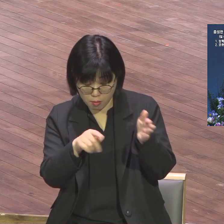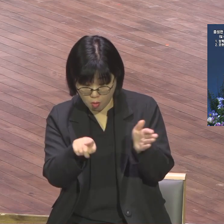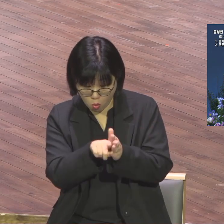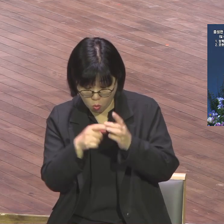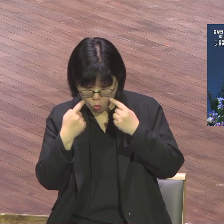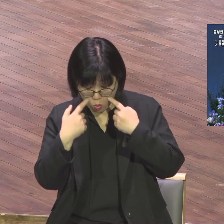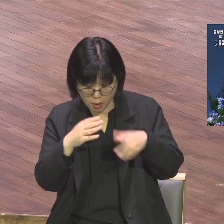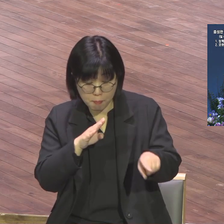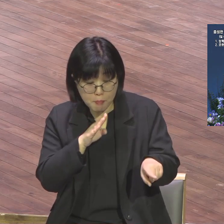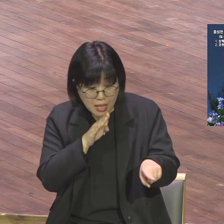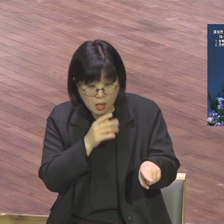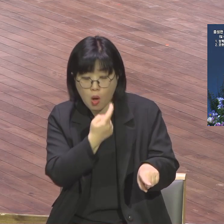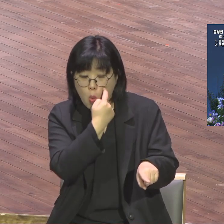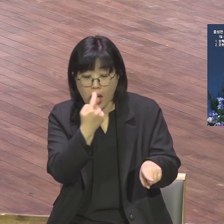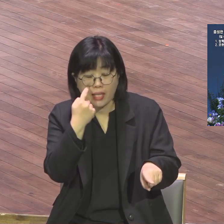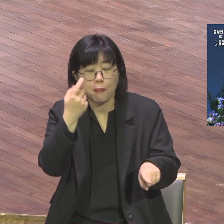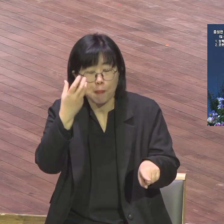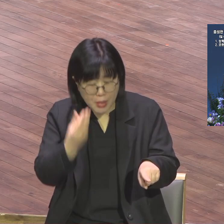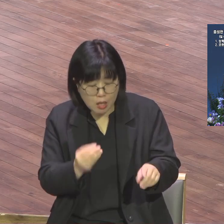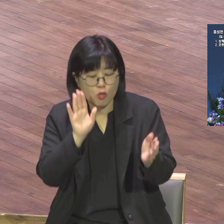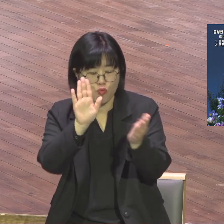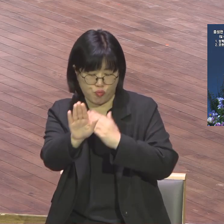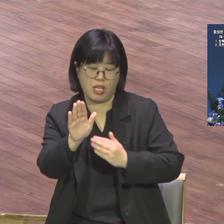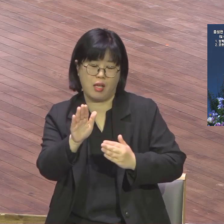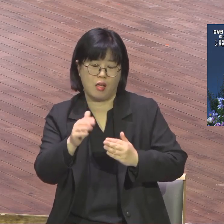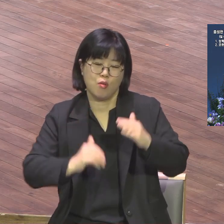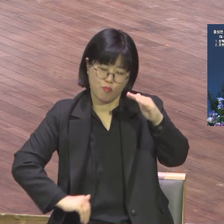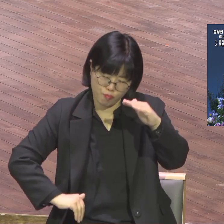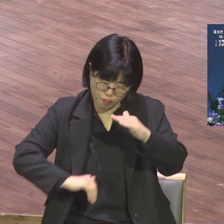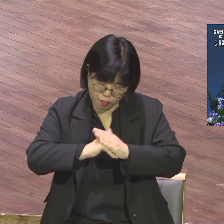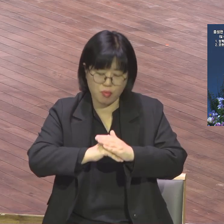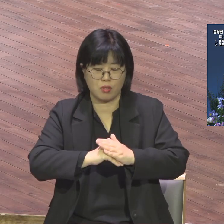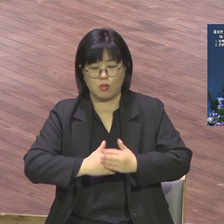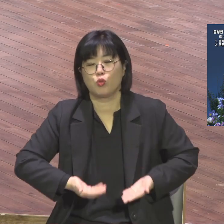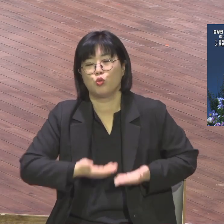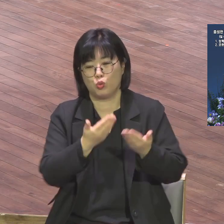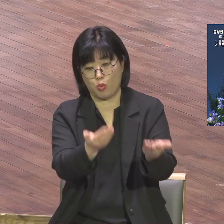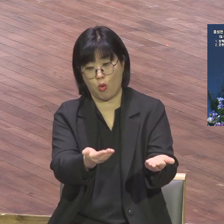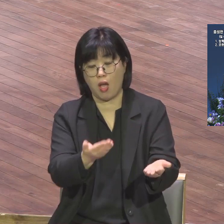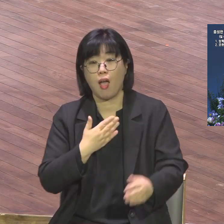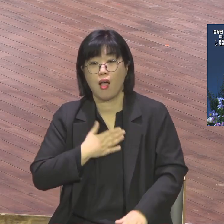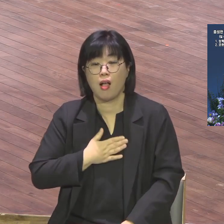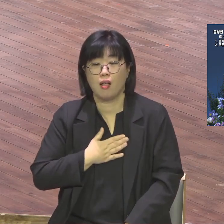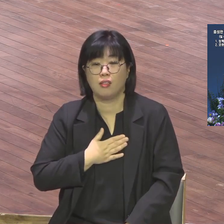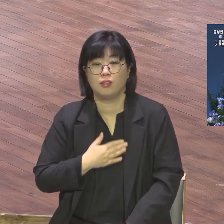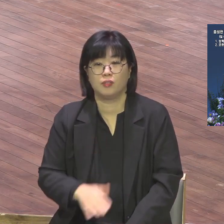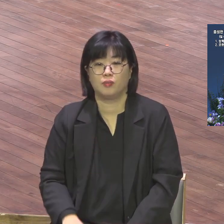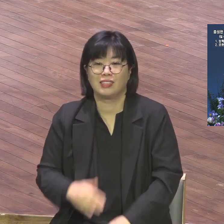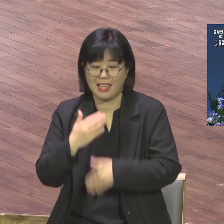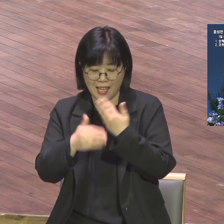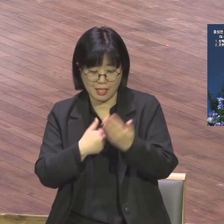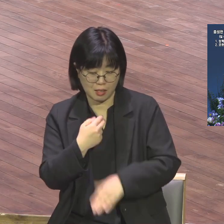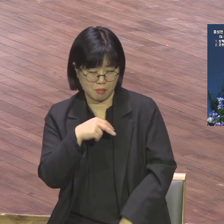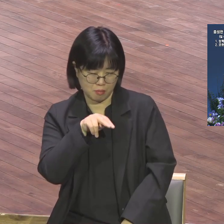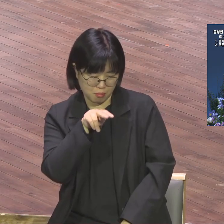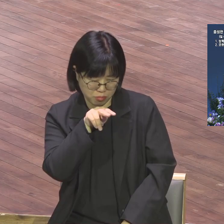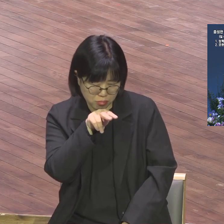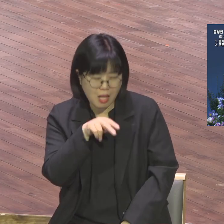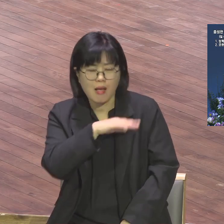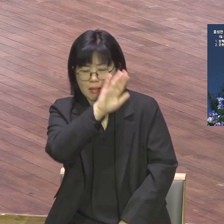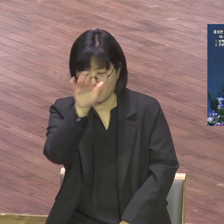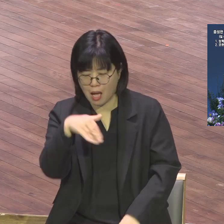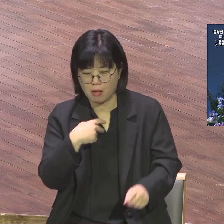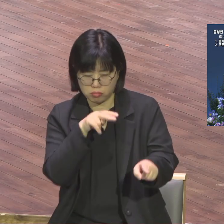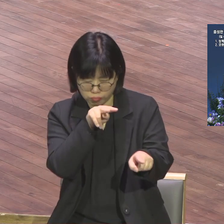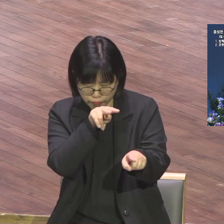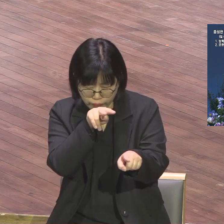잡으면서 예배를 더욱 뜨겁게 하나님 앞에서 원하시는 영혼 구원에 뜨겁게 그 과정을 다 보고 계신다니까. 그